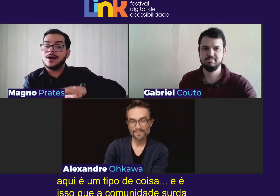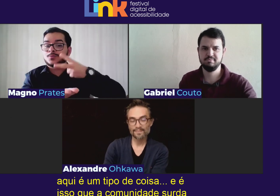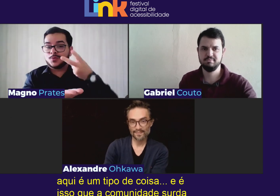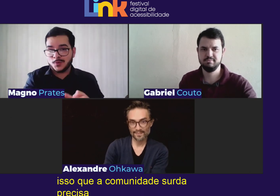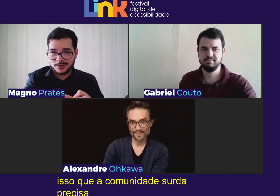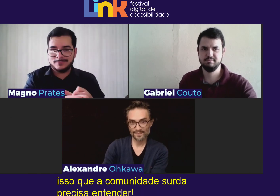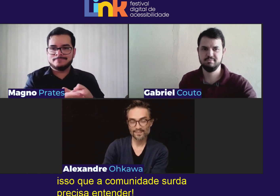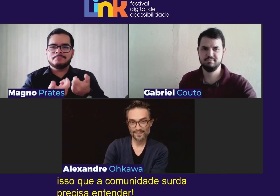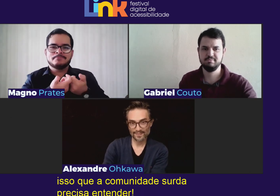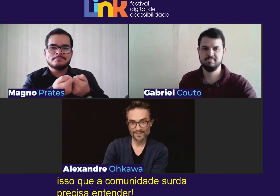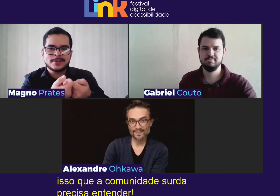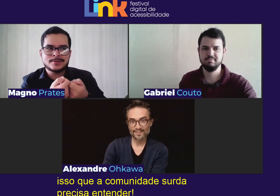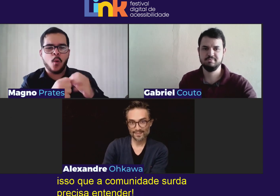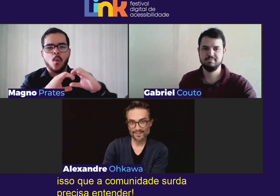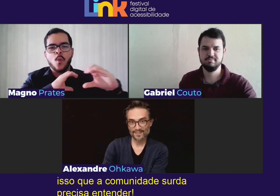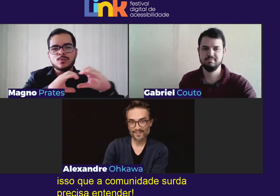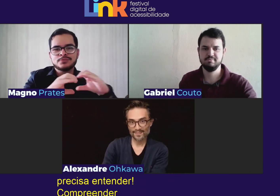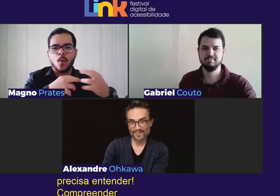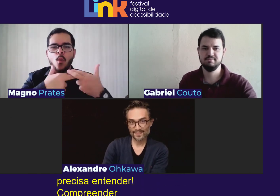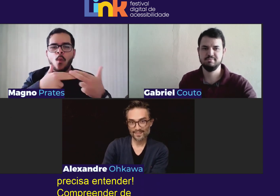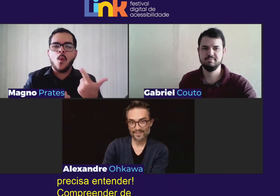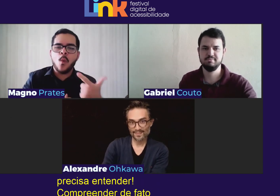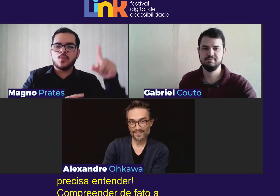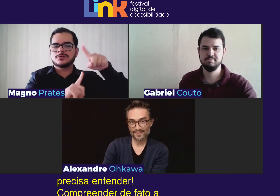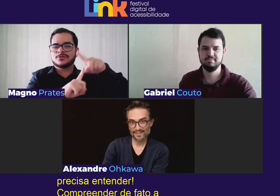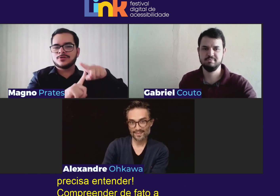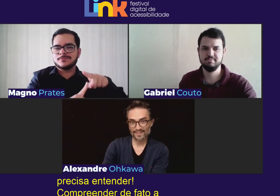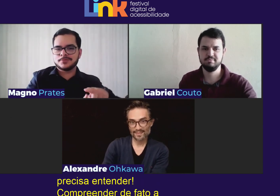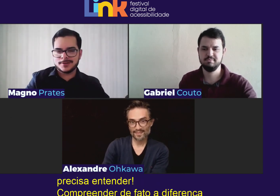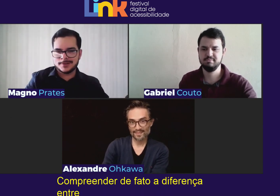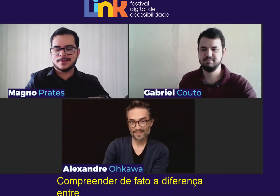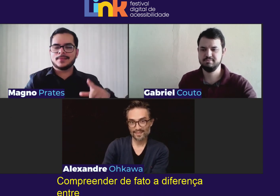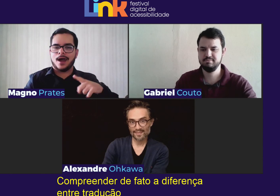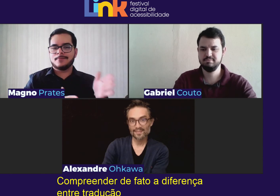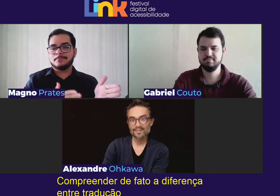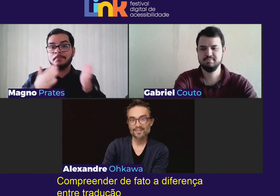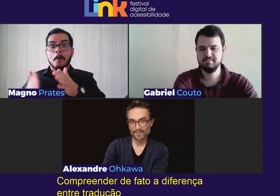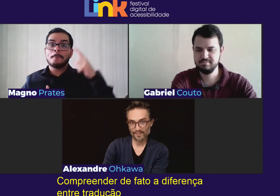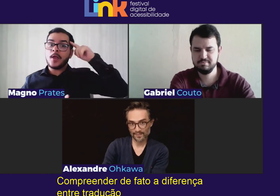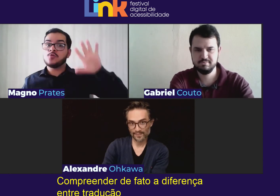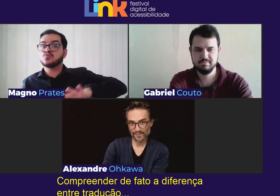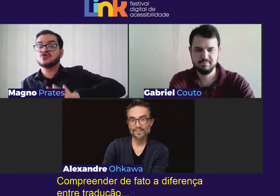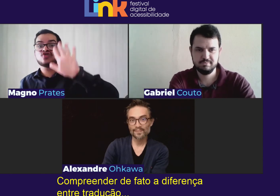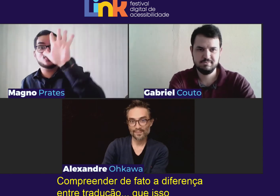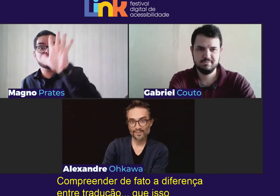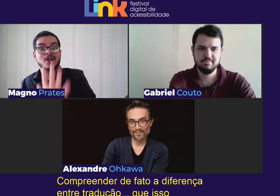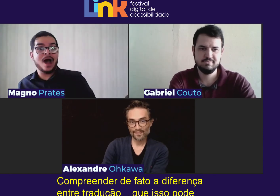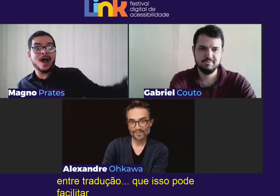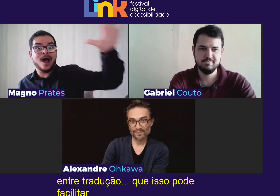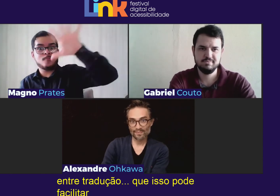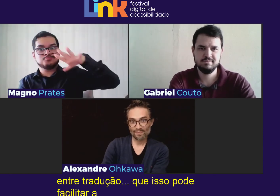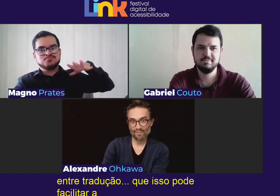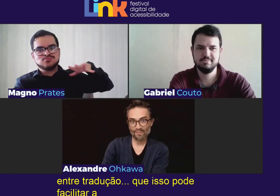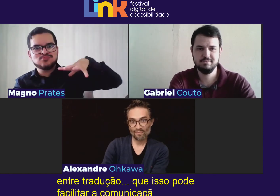de fato a diferença entre tradução, que isso pode facilitar a comunicação, e